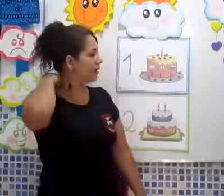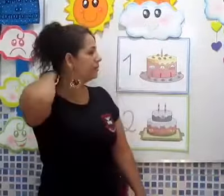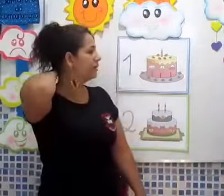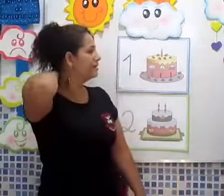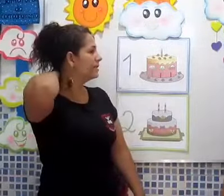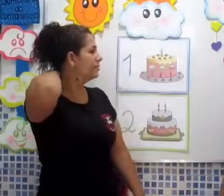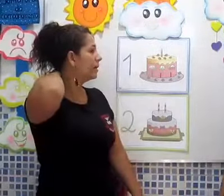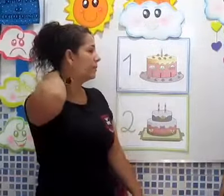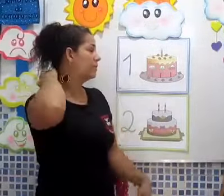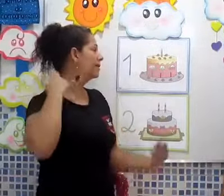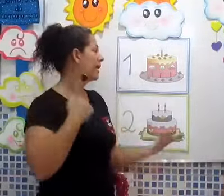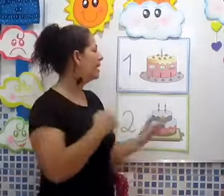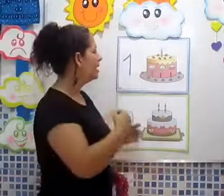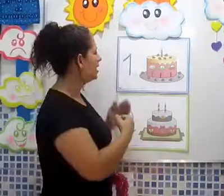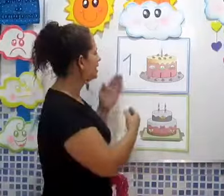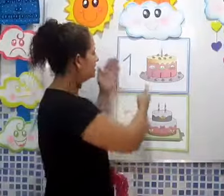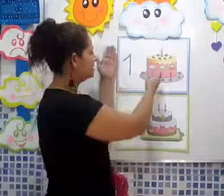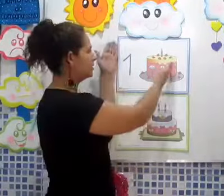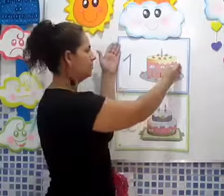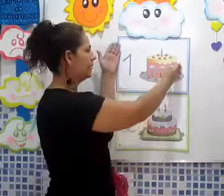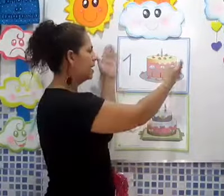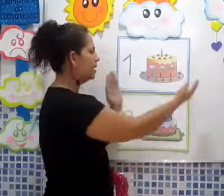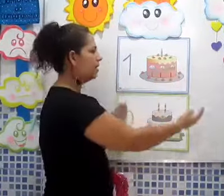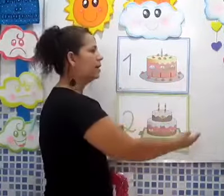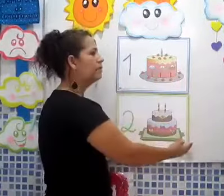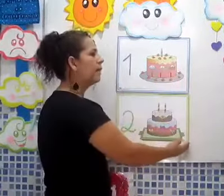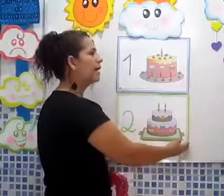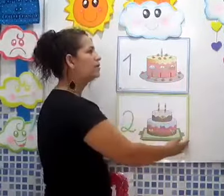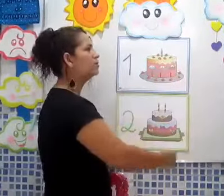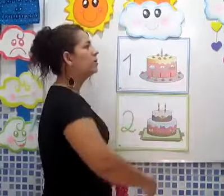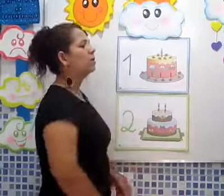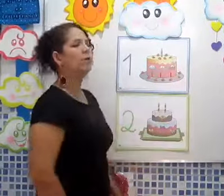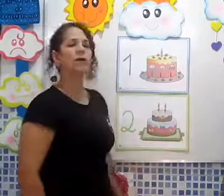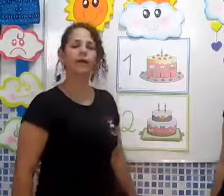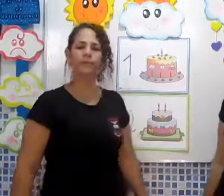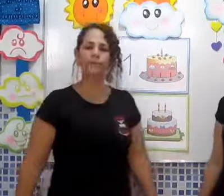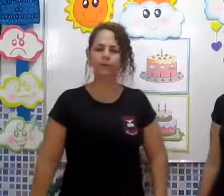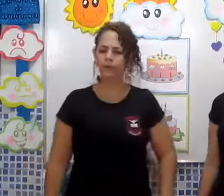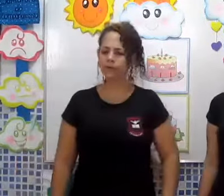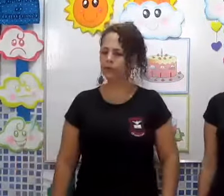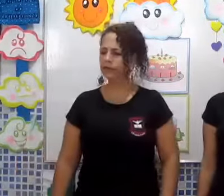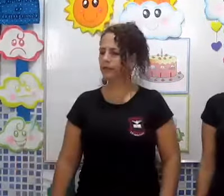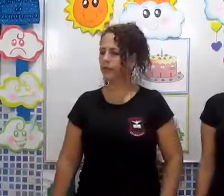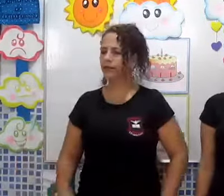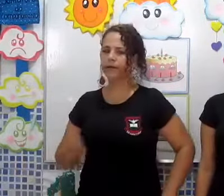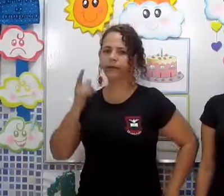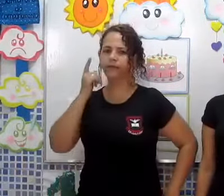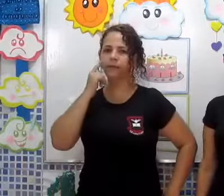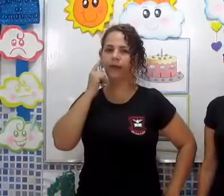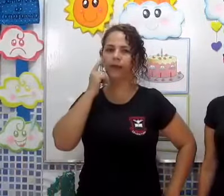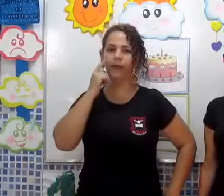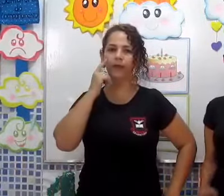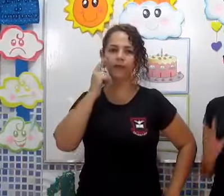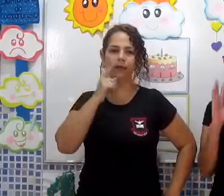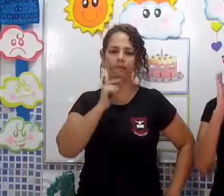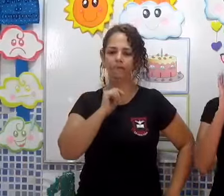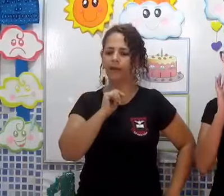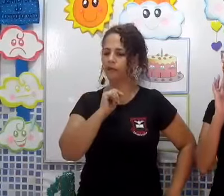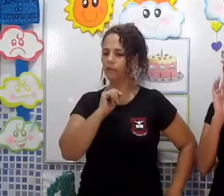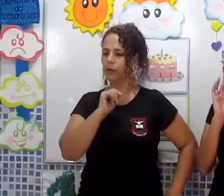o bebezinho que é pra marcar em cima e embaixo. Olha, o que será? Ah, eu lembrei de uma